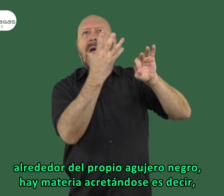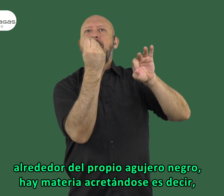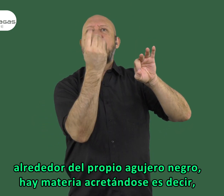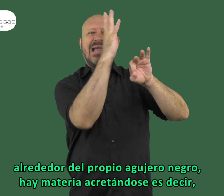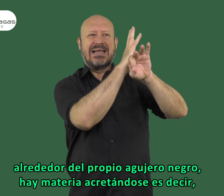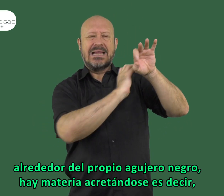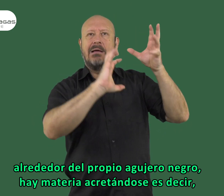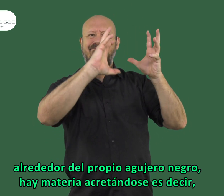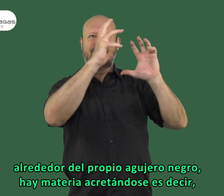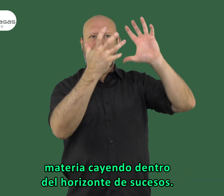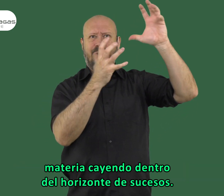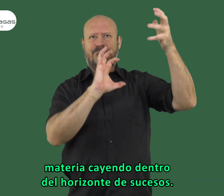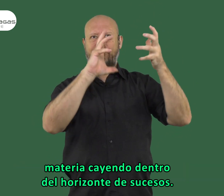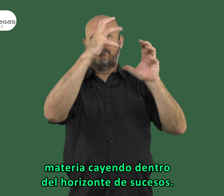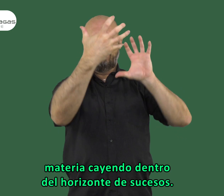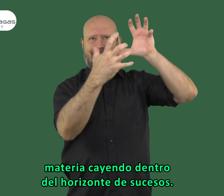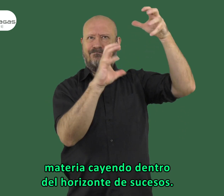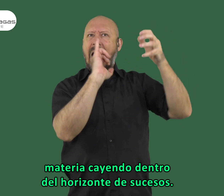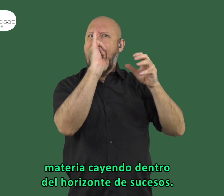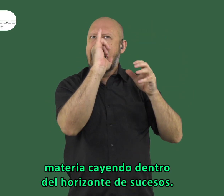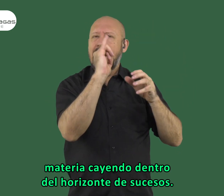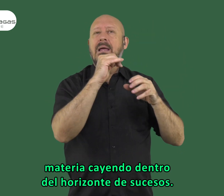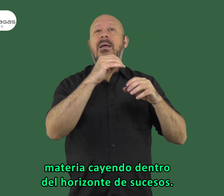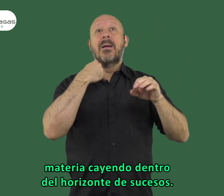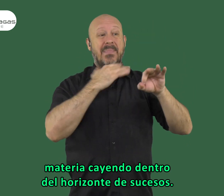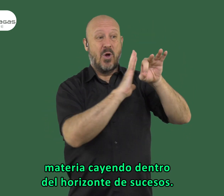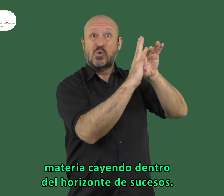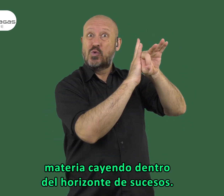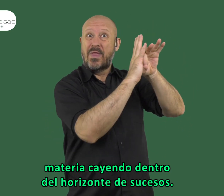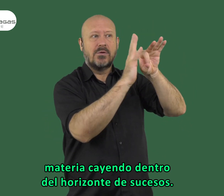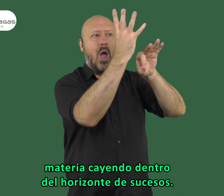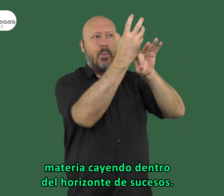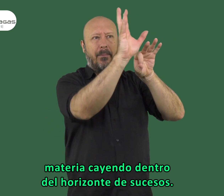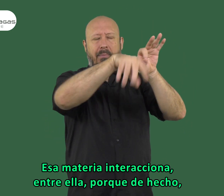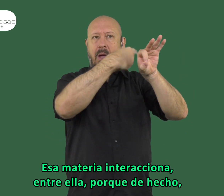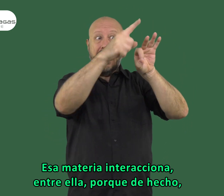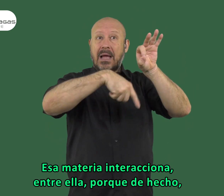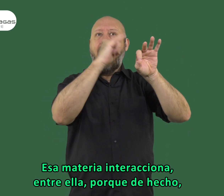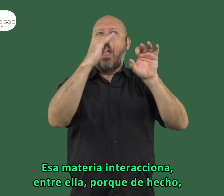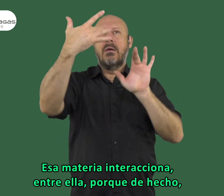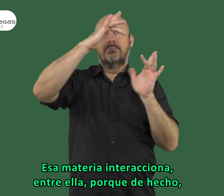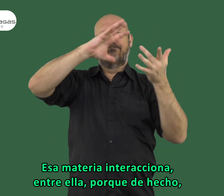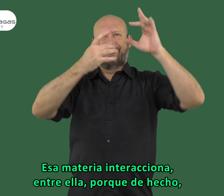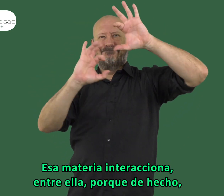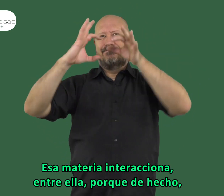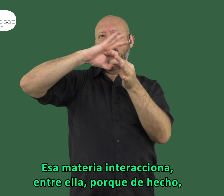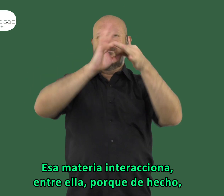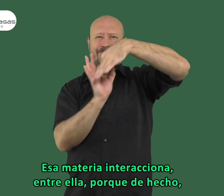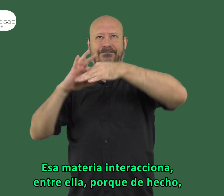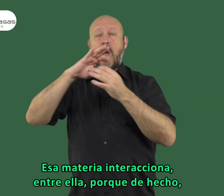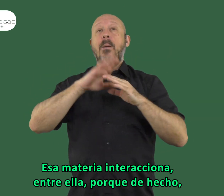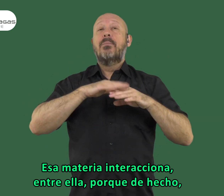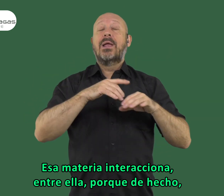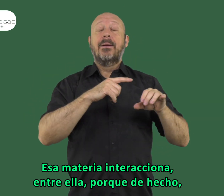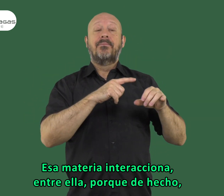materia acretándose, es decir, materia cayendo dentro del horizonte de sucesos. Esa materia interacciona entre